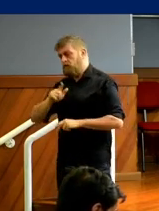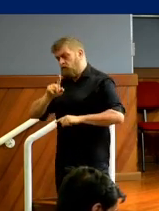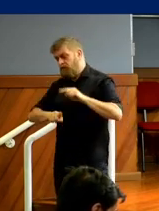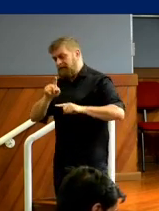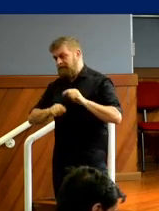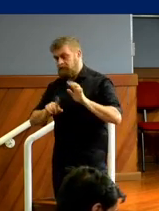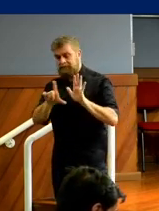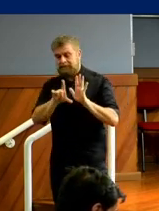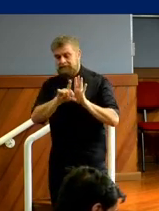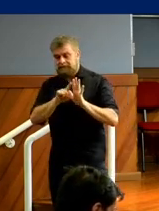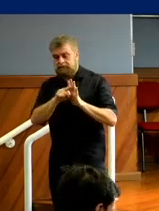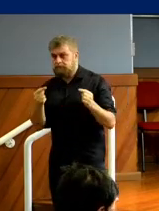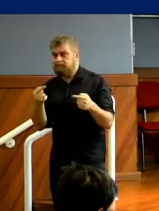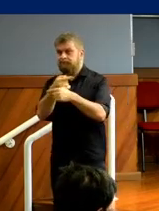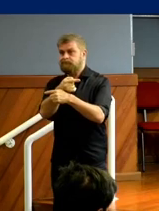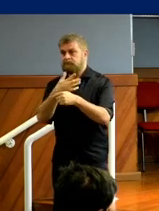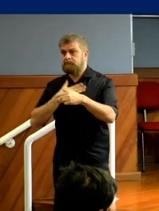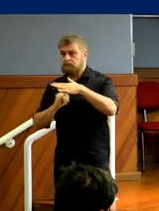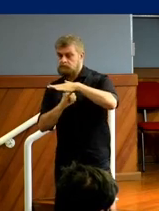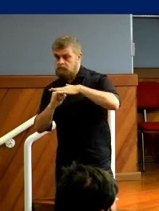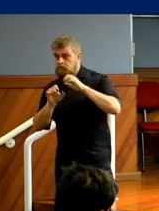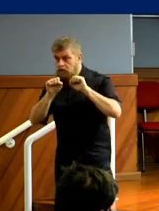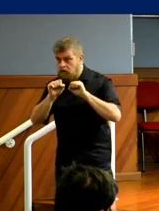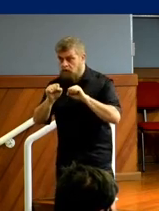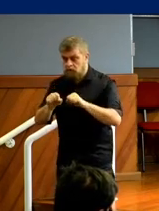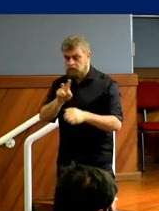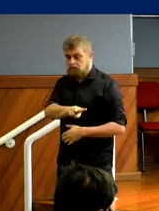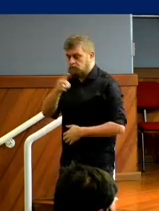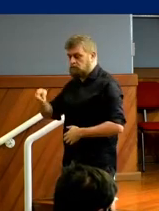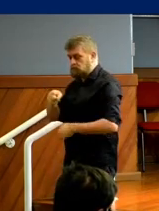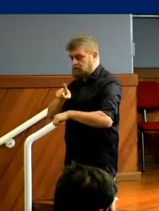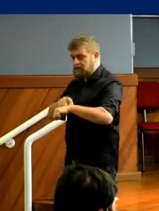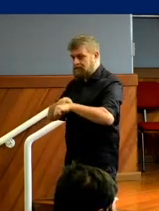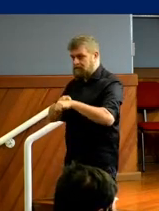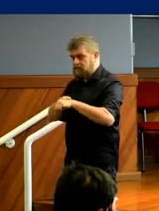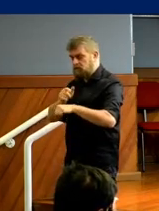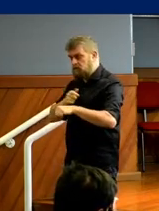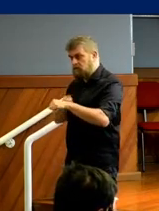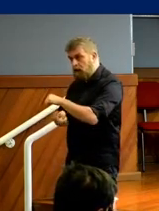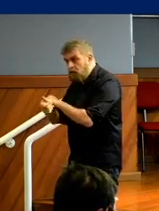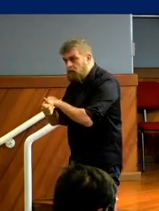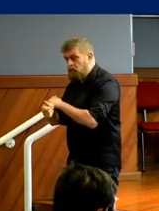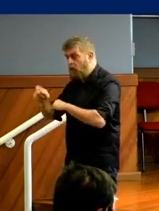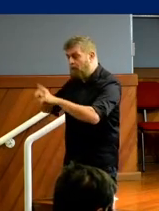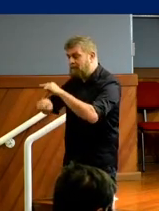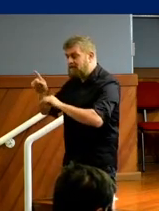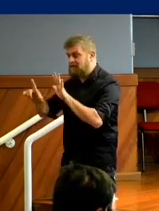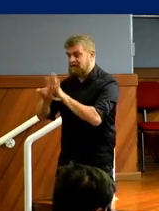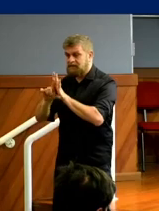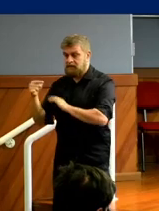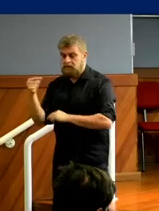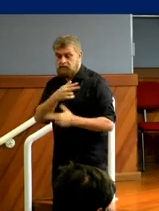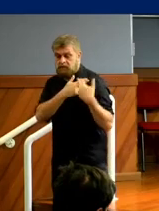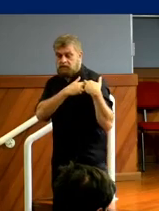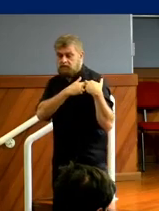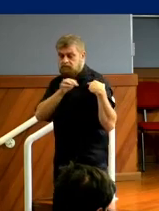não está legalizado na minha instituição, eu posso despender esse tempo e esse recurso sobre um material que legalmente o proprietário